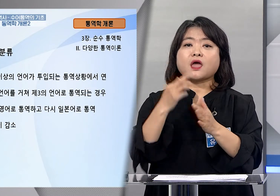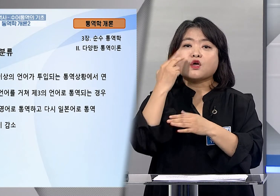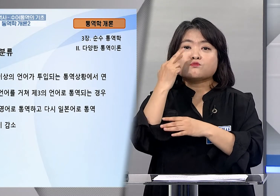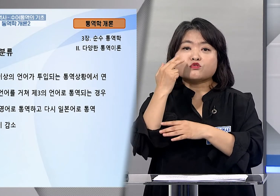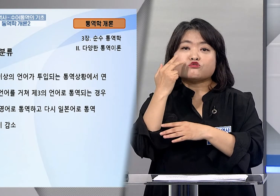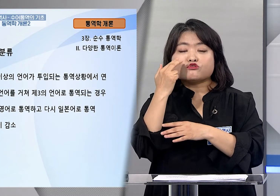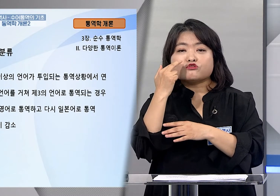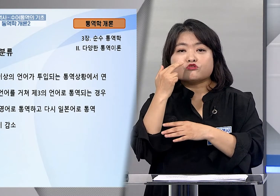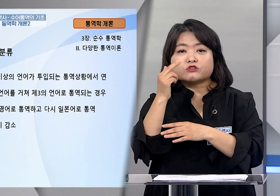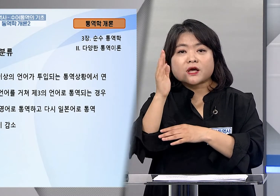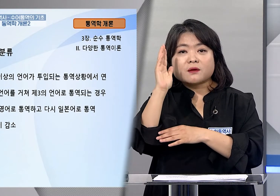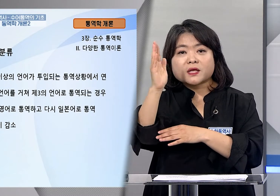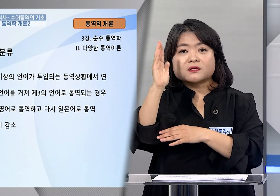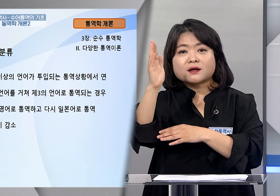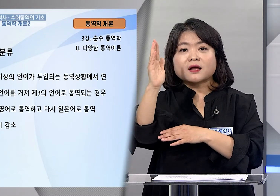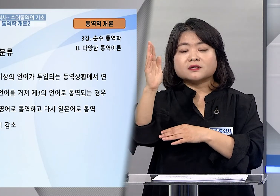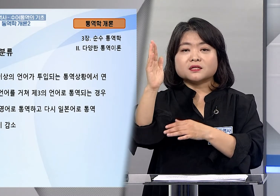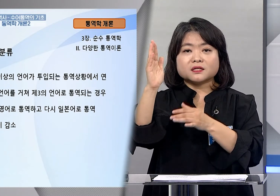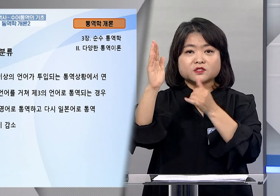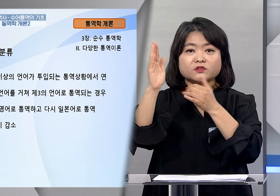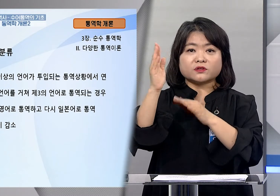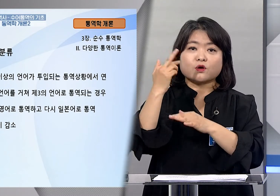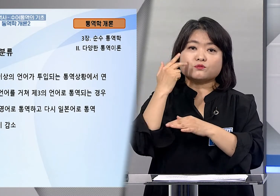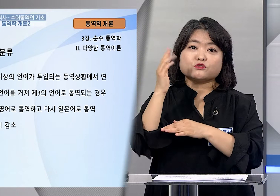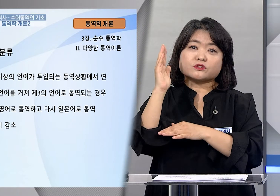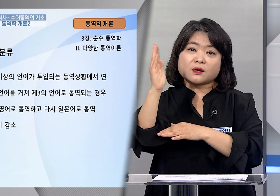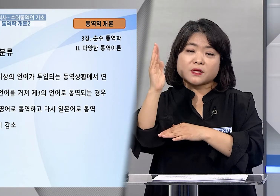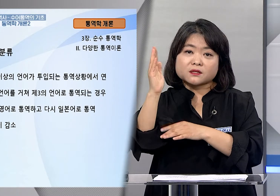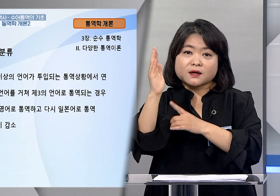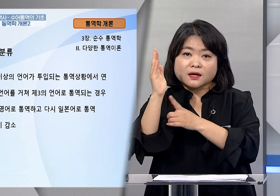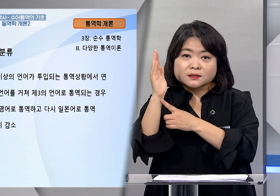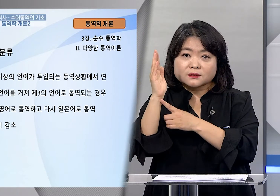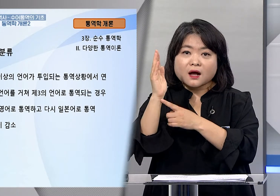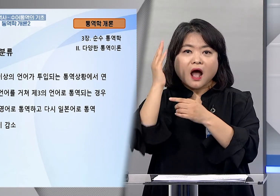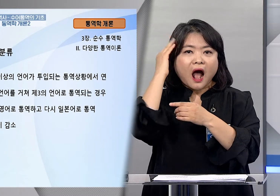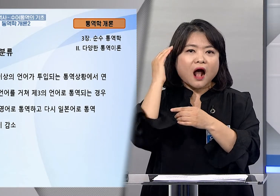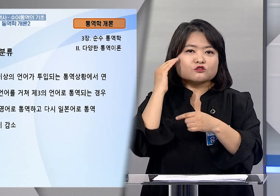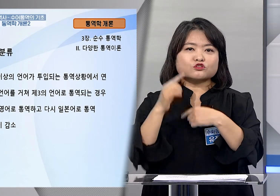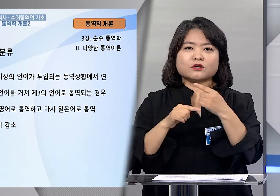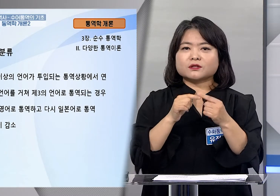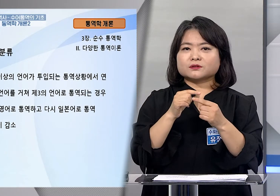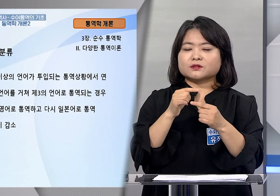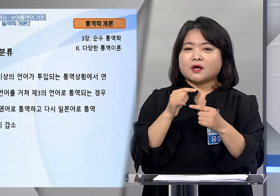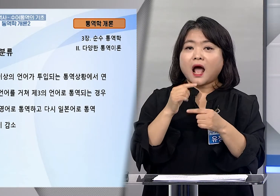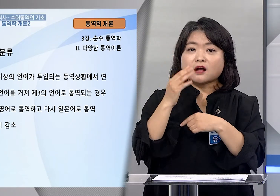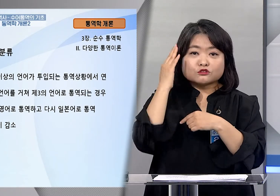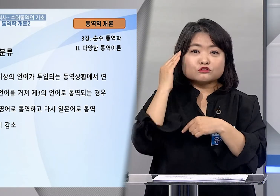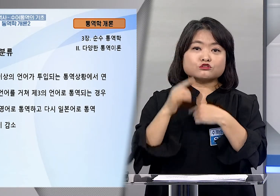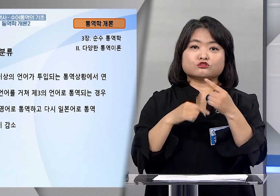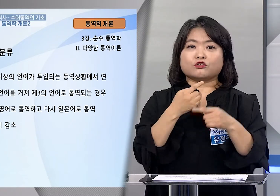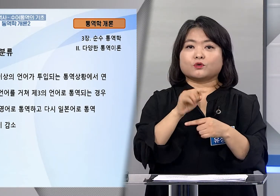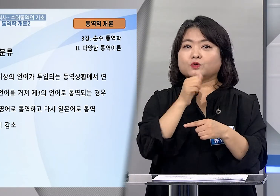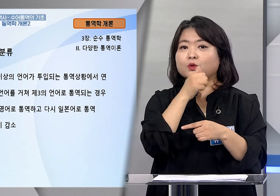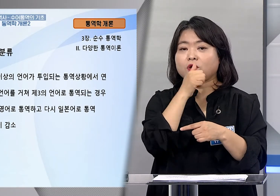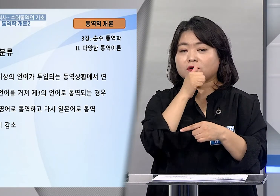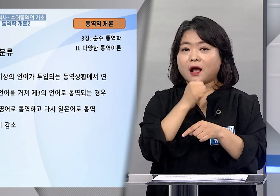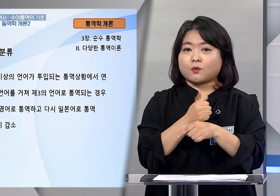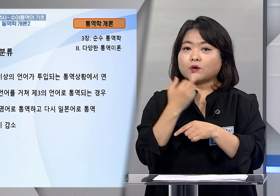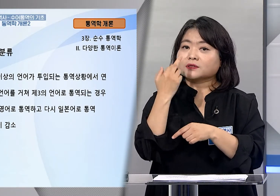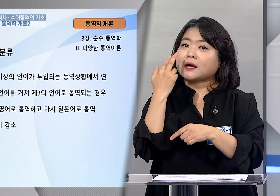미국 사람의 특강이 있었는데요. 미국 사람의 특강을 한국 수화로 통역을 하고 그러니까